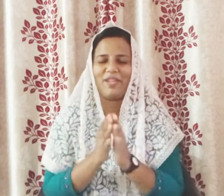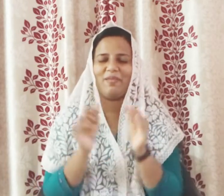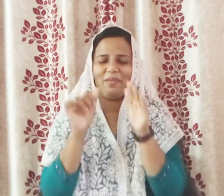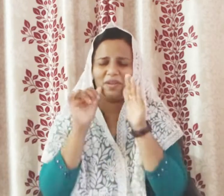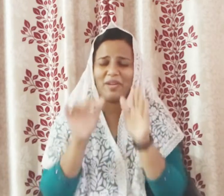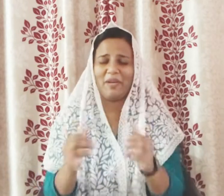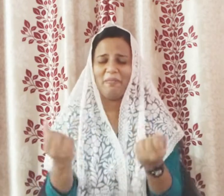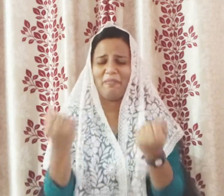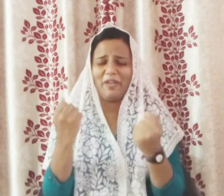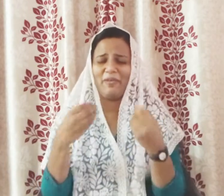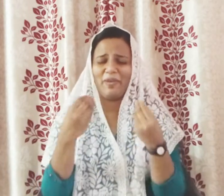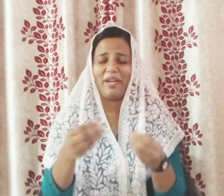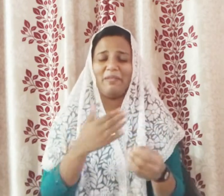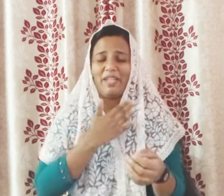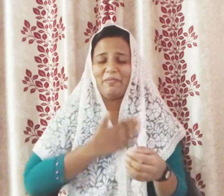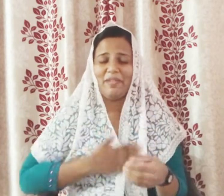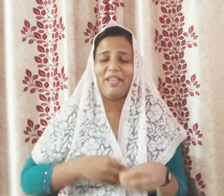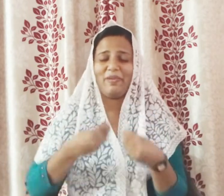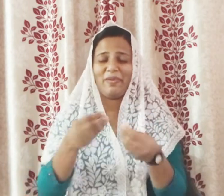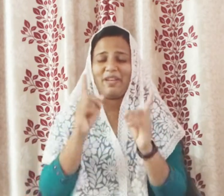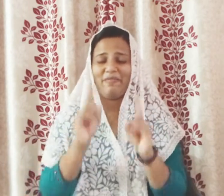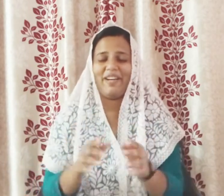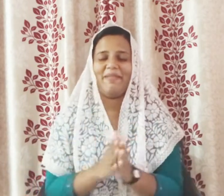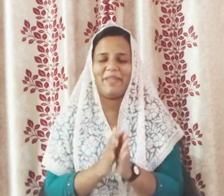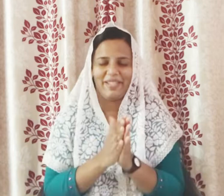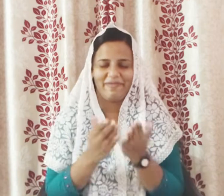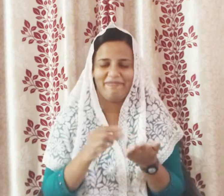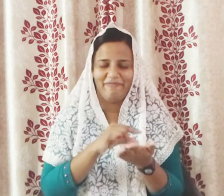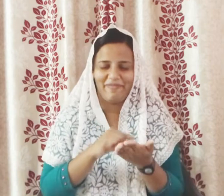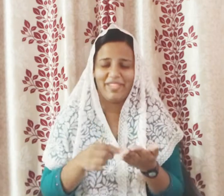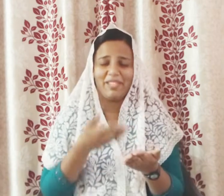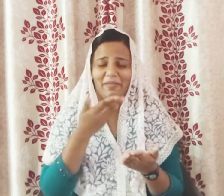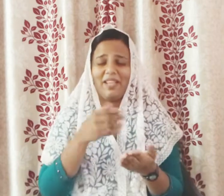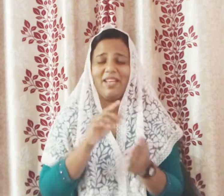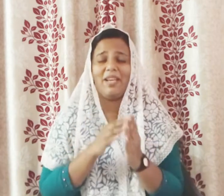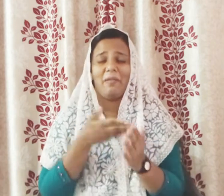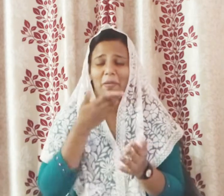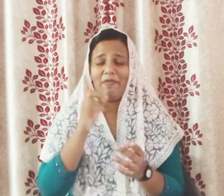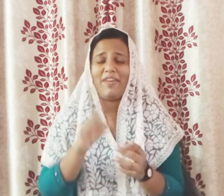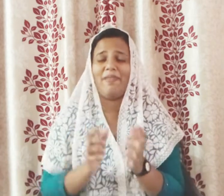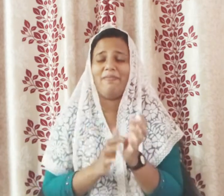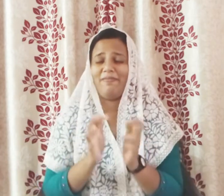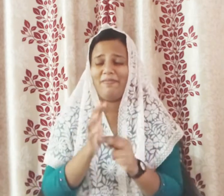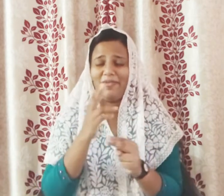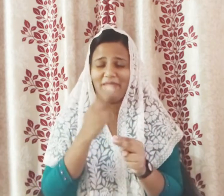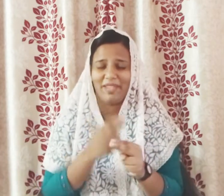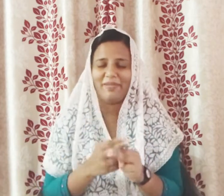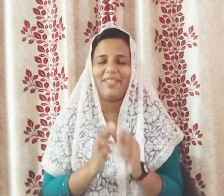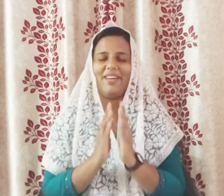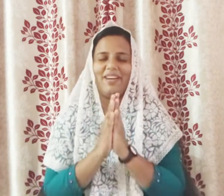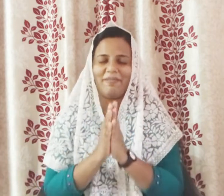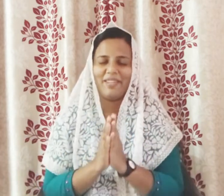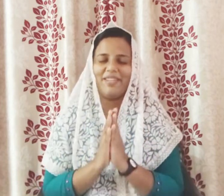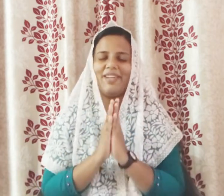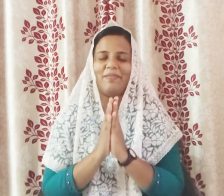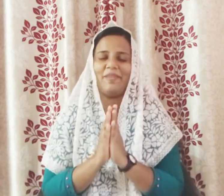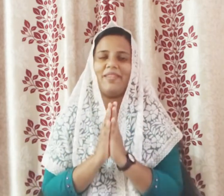ദൈവം അനുഗ്രഹിക്കുകയും ബലപ്പെടുത്തുകയും സമാധാനിപ്പിക്കുകയും ചെയ്യണം. തുടർന്ന് ദൈവവചനത്തിലൂടെ ഞങ്ങളോട് സംസാരിക്കണം. യേശു ക്രിസ്തുവിൻ്റെ നാമത്തിൽ തന്നെ